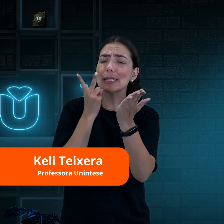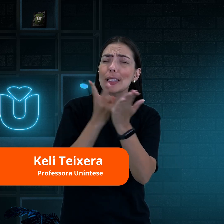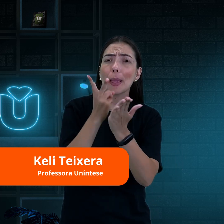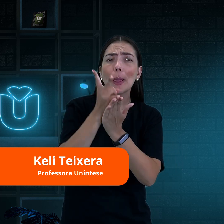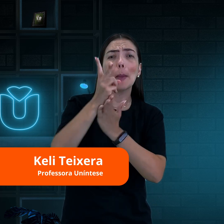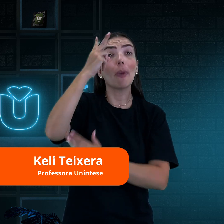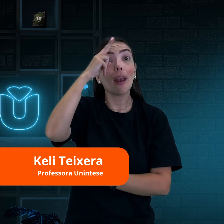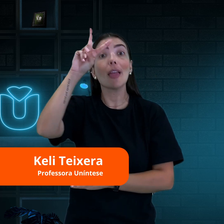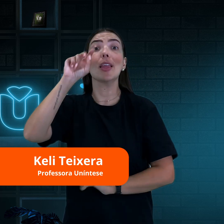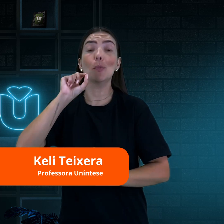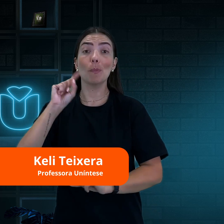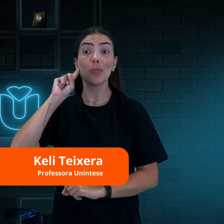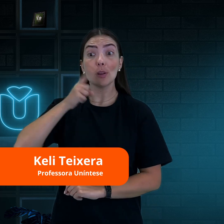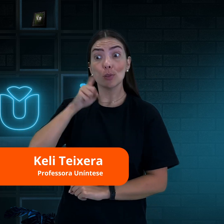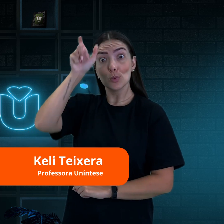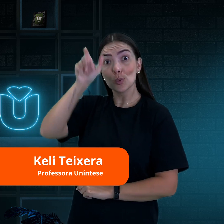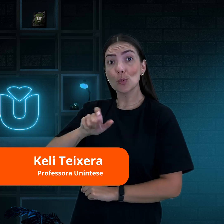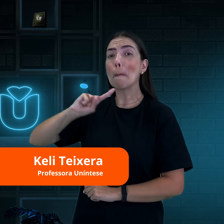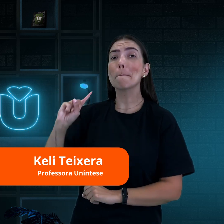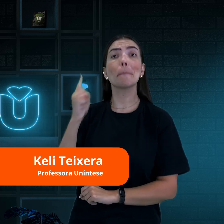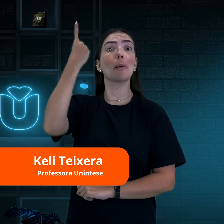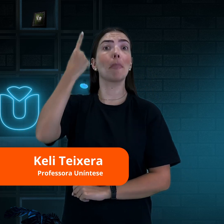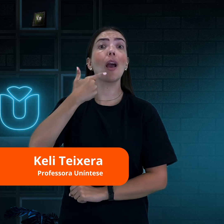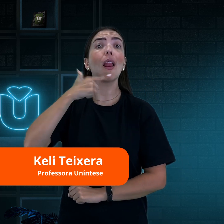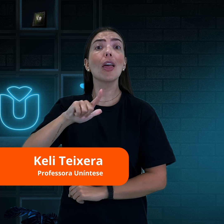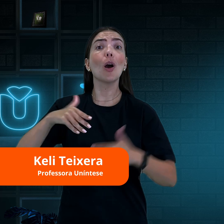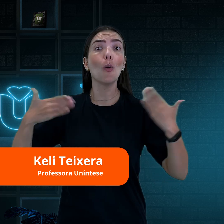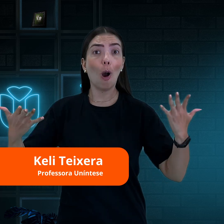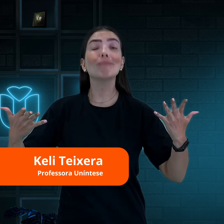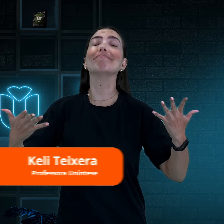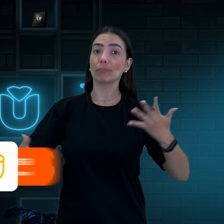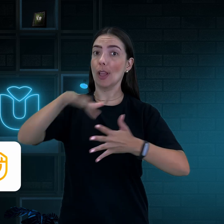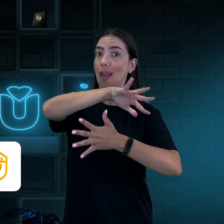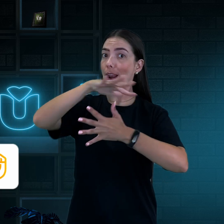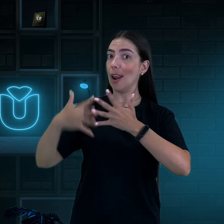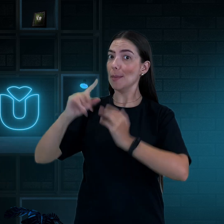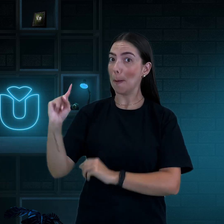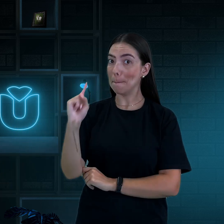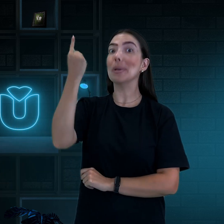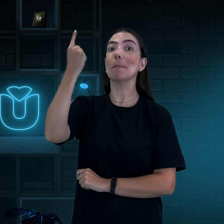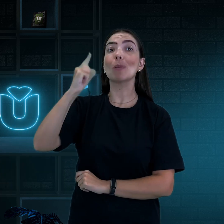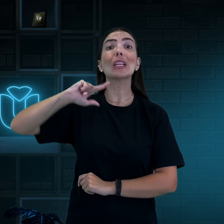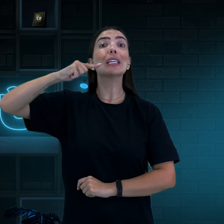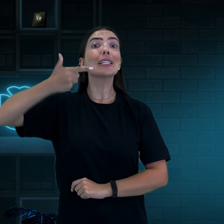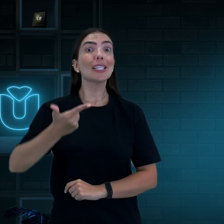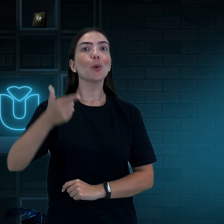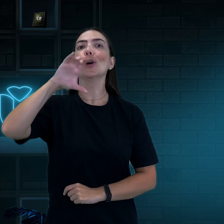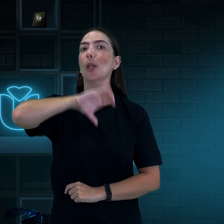importante sempre você lembrar que a primeira língua do surdo é a Libras. E a sua